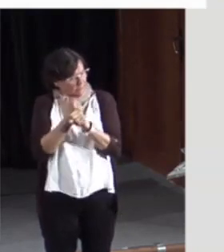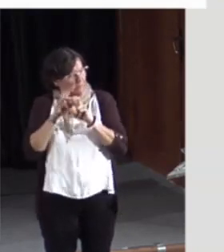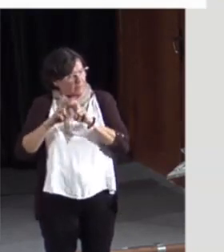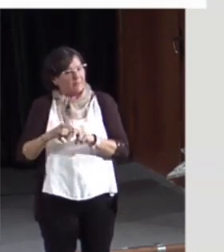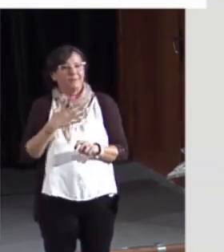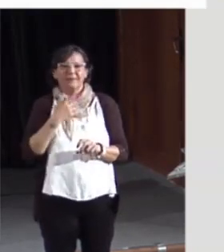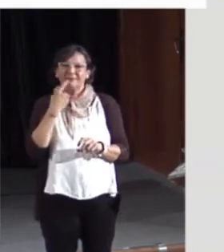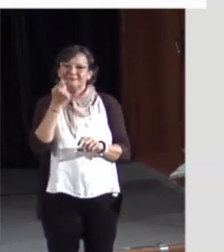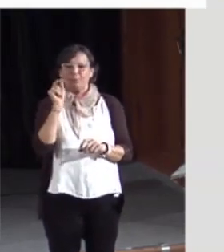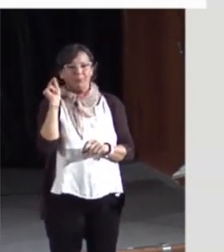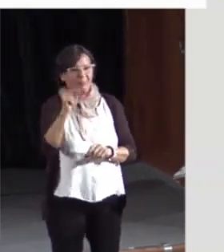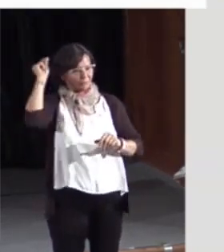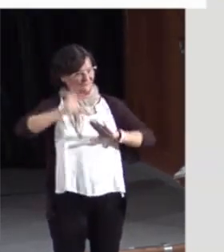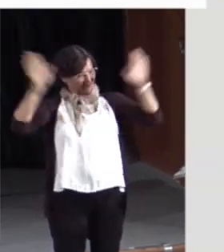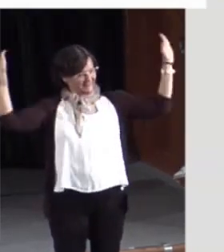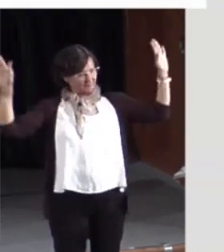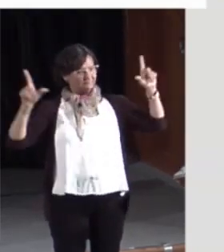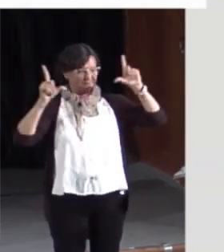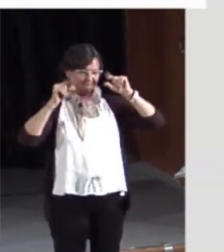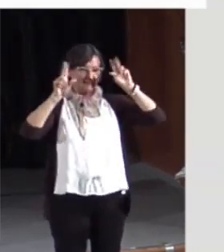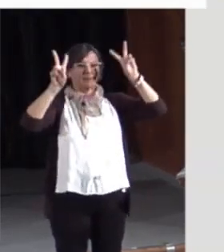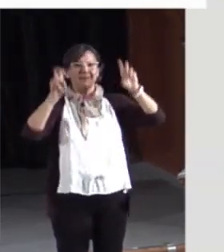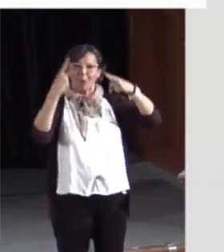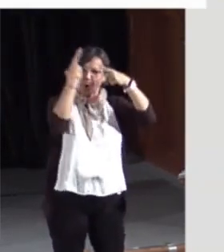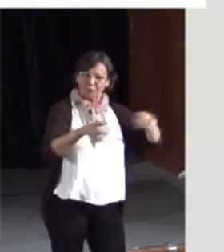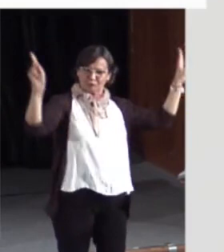A veces el cerrar los ojos